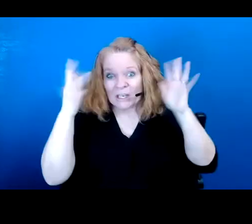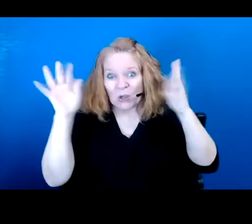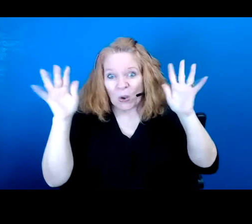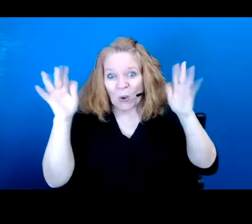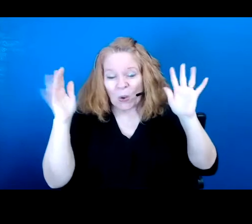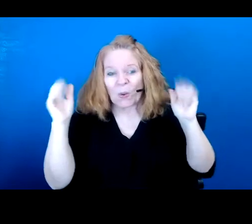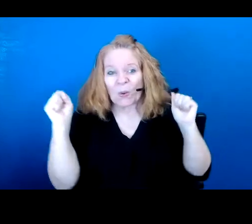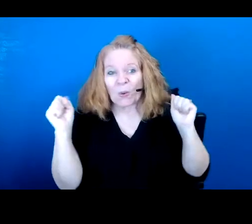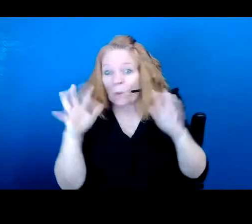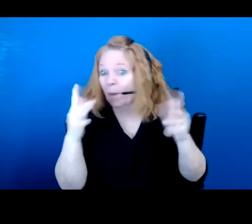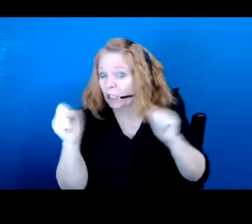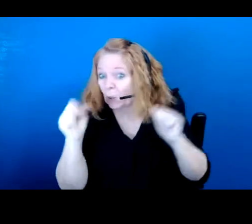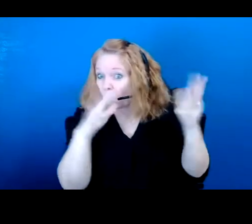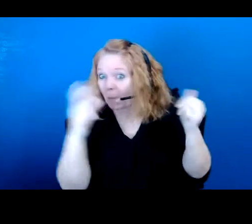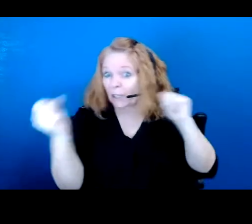a pedido